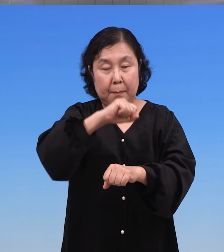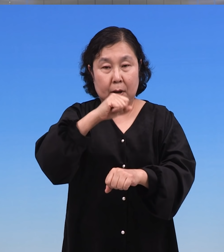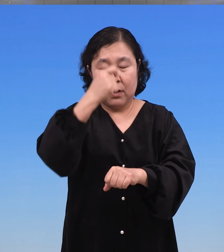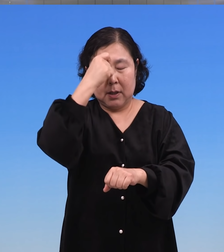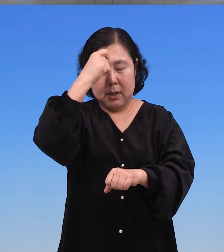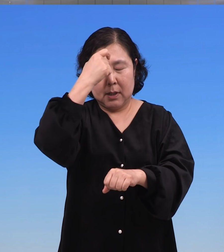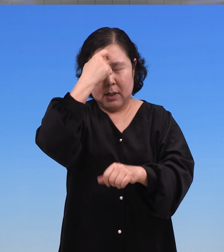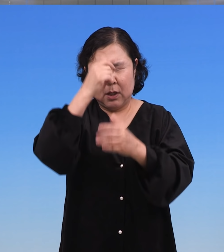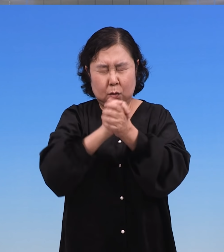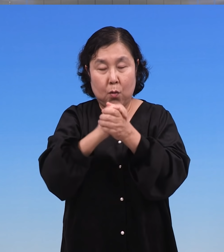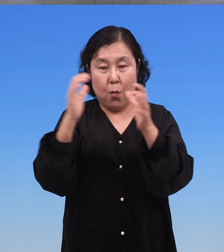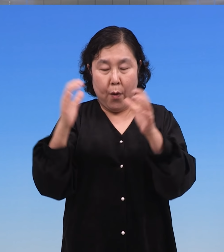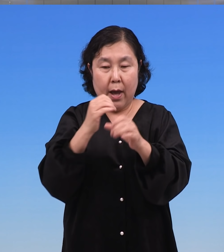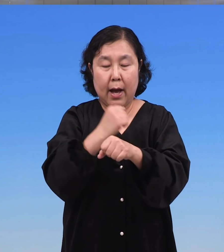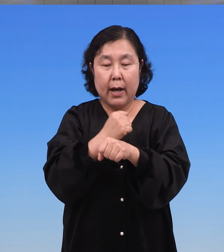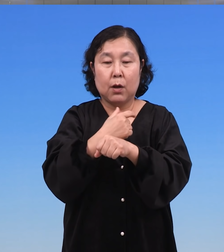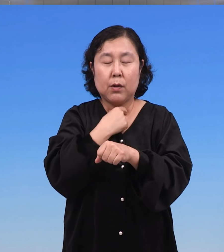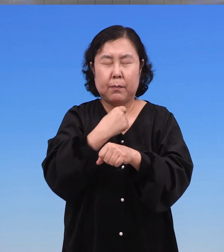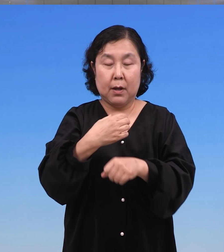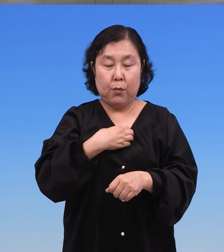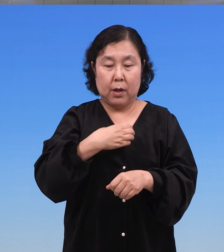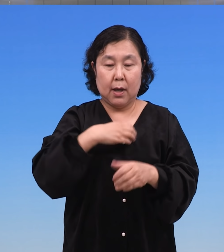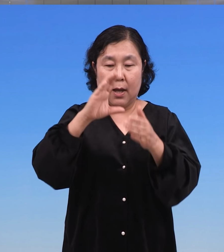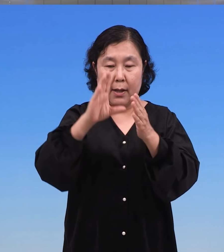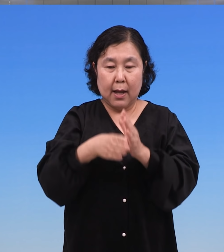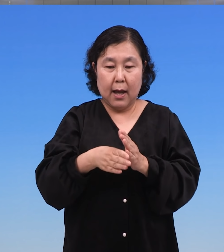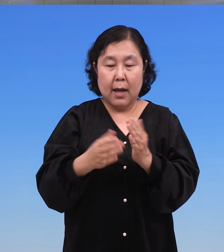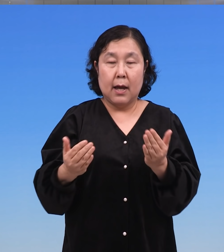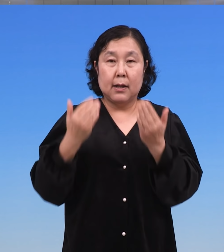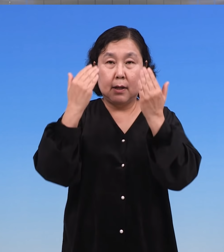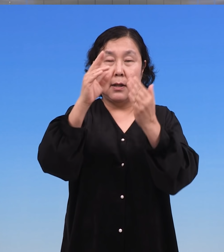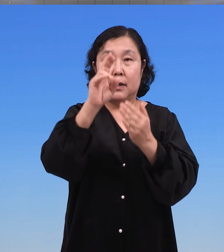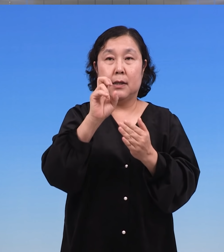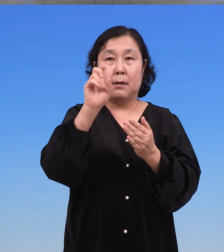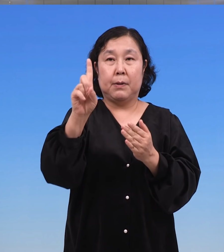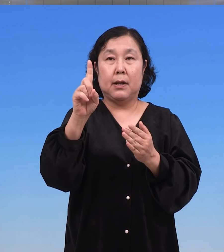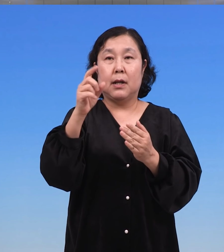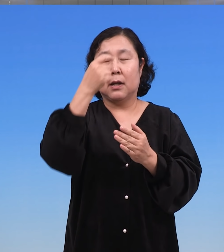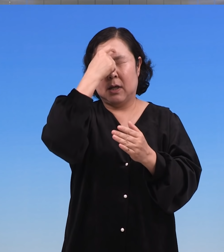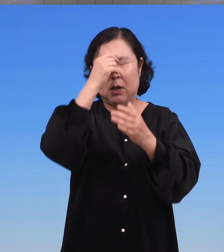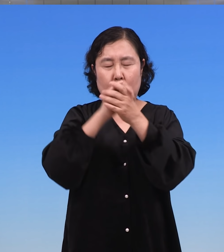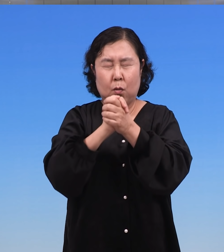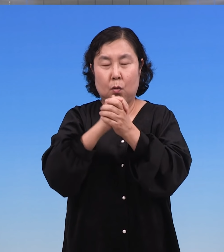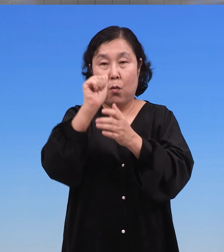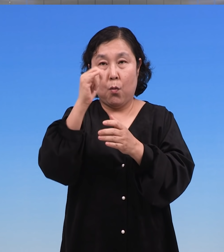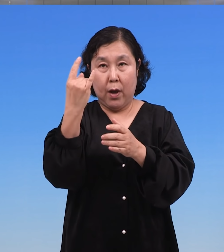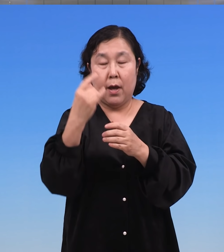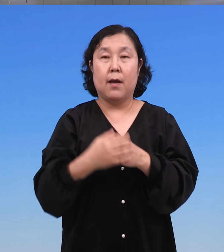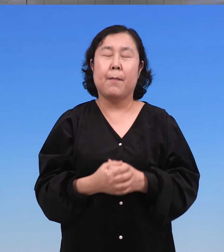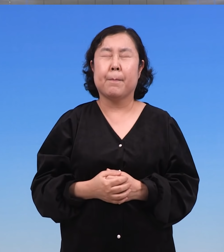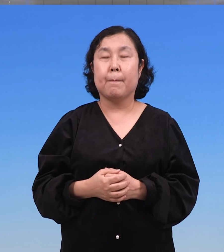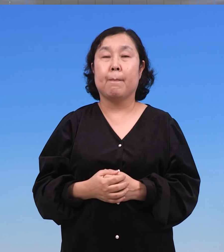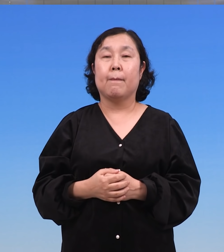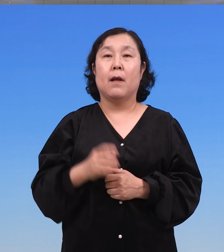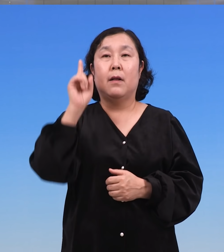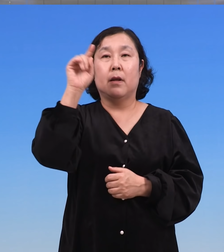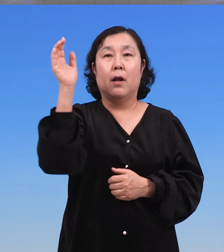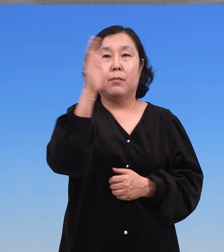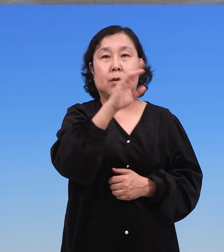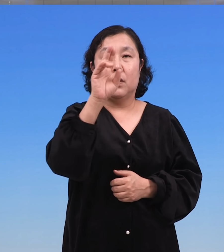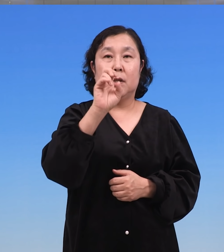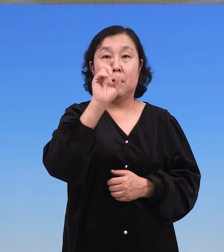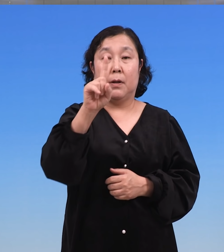새벽 기도회를 가지려고 합니다. 제목이 위기의 때에 드리는 21일 기도회, 이렇습니다. 제목 그대로